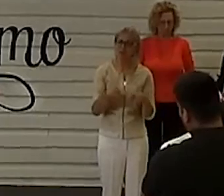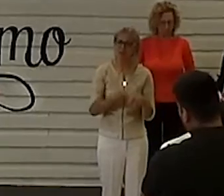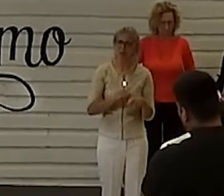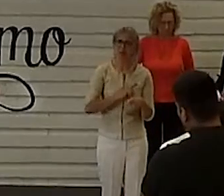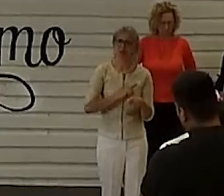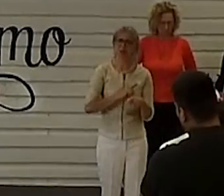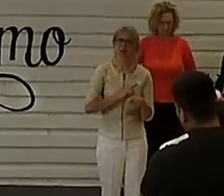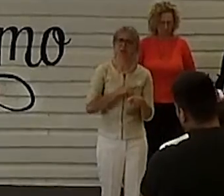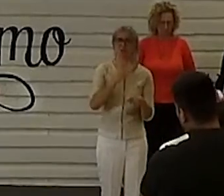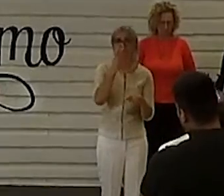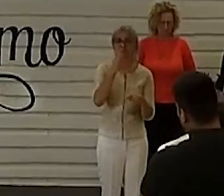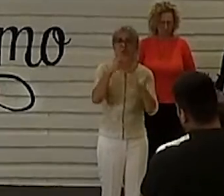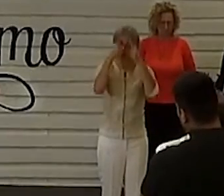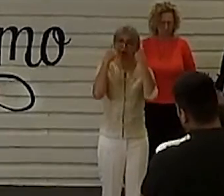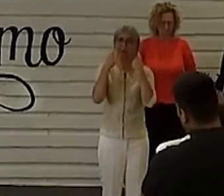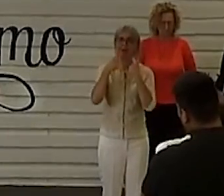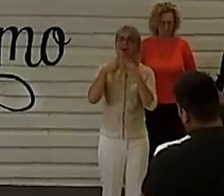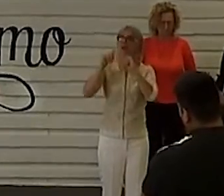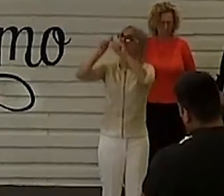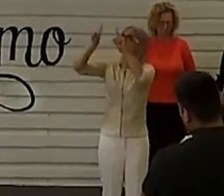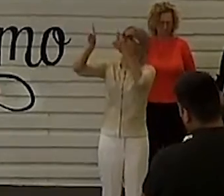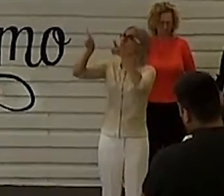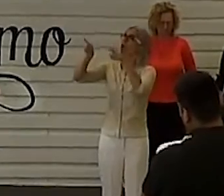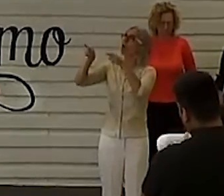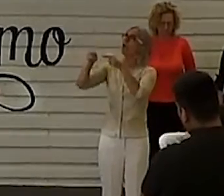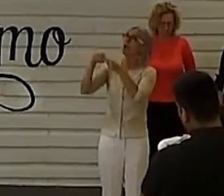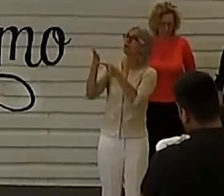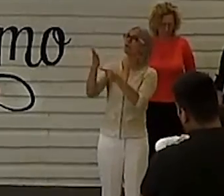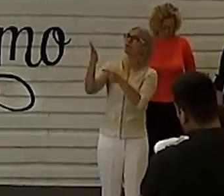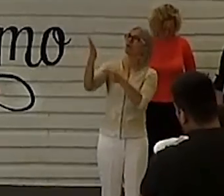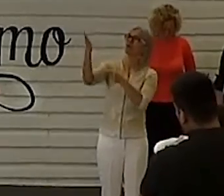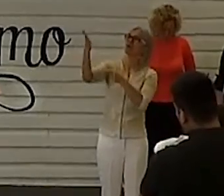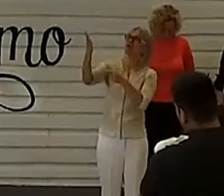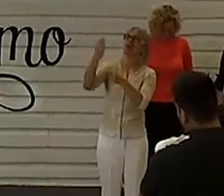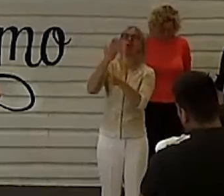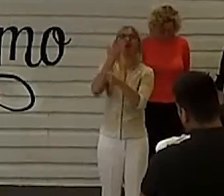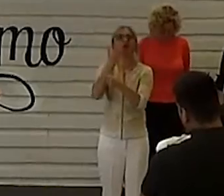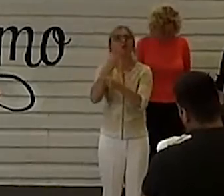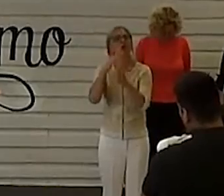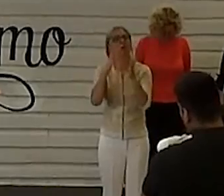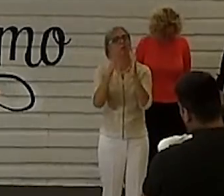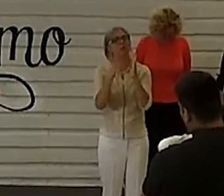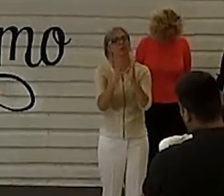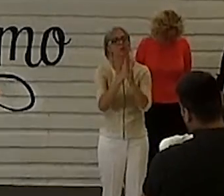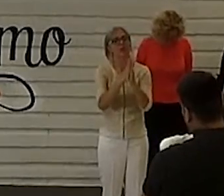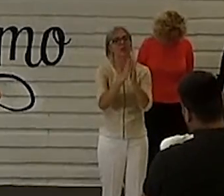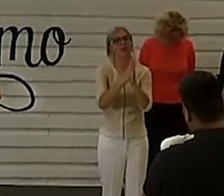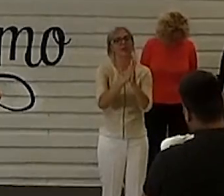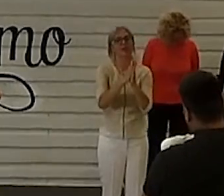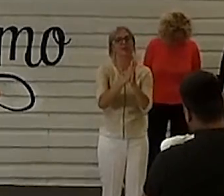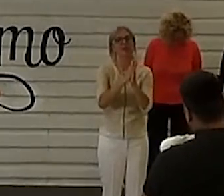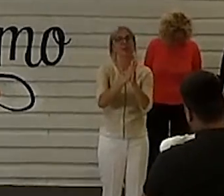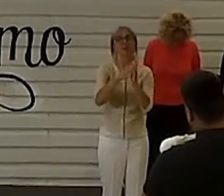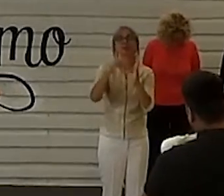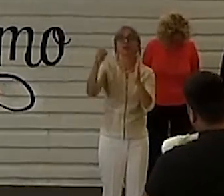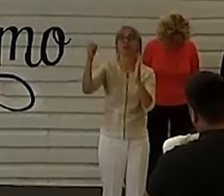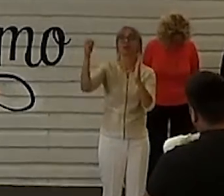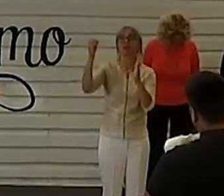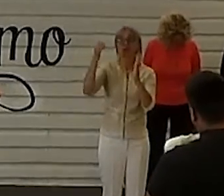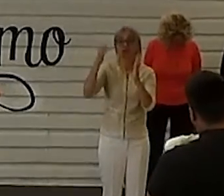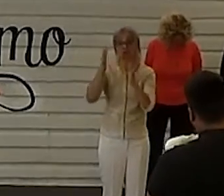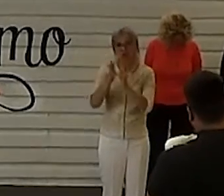Vogliamo essere come Gesù, vogliamo essere una chiesa che riflette la luce di Gesù Cristo.